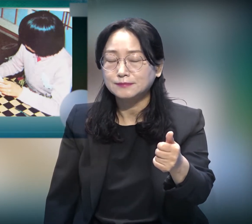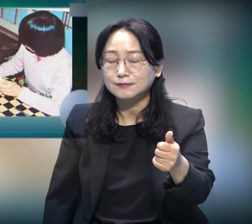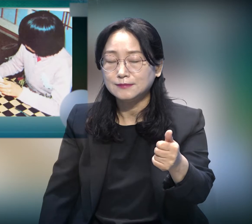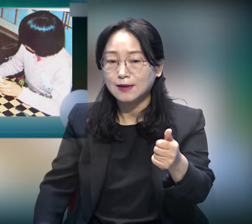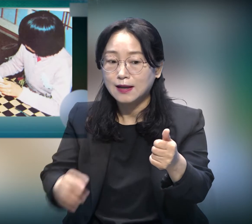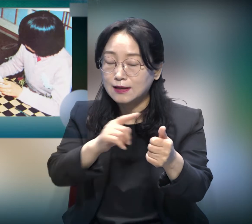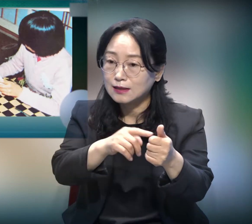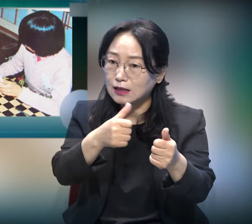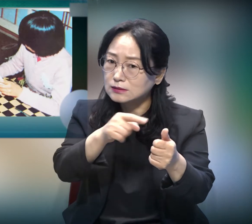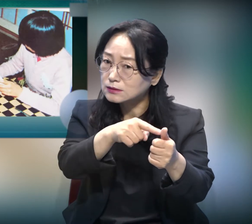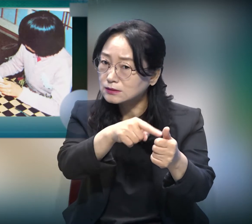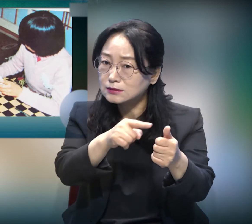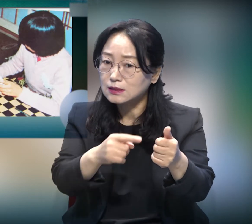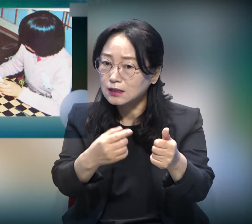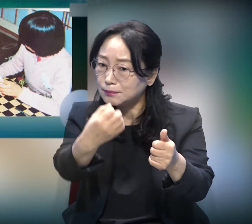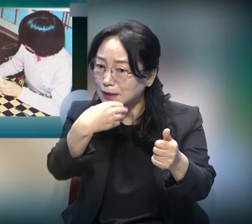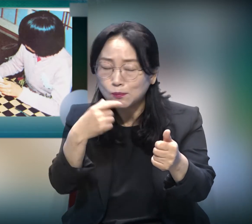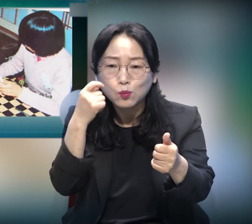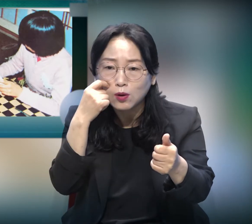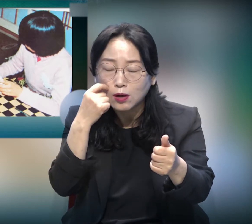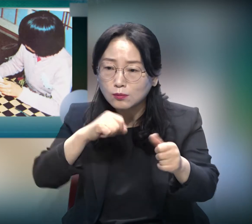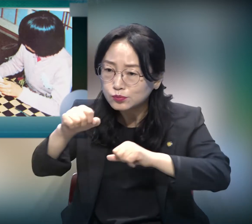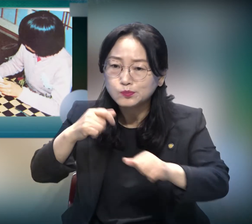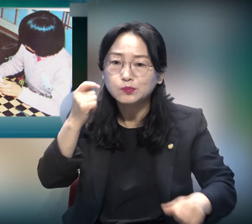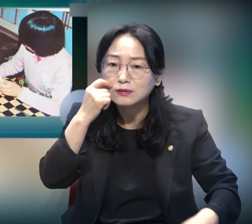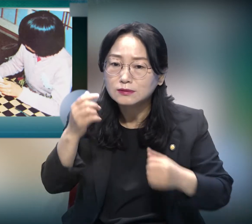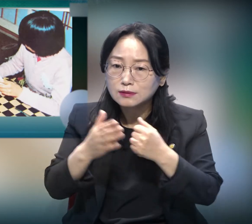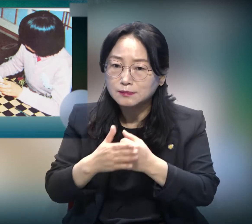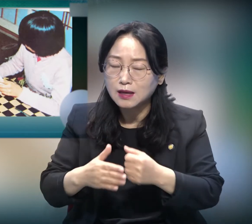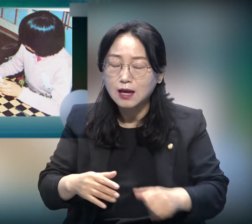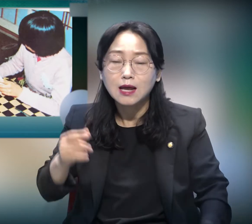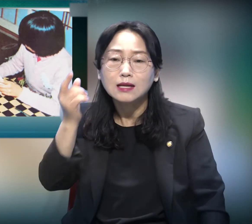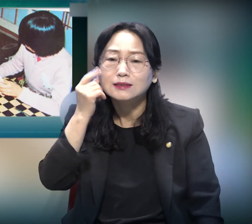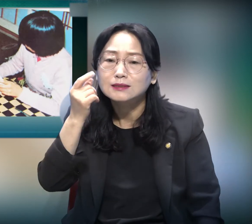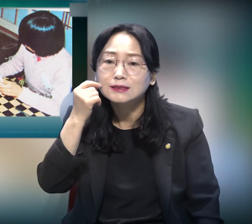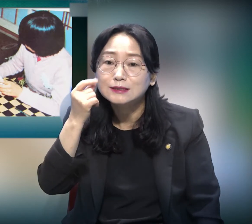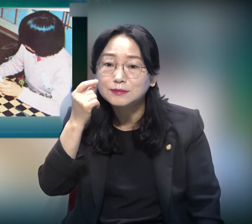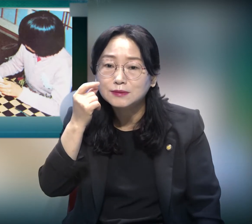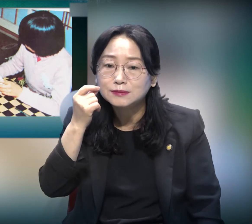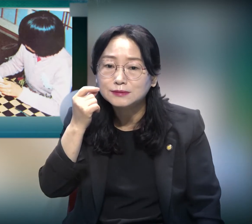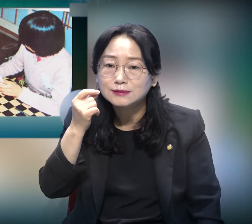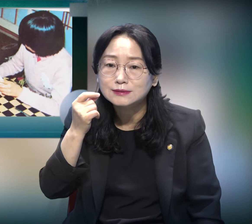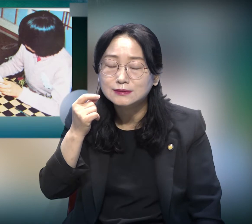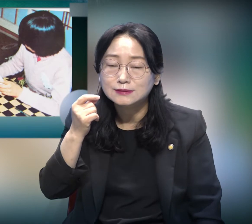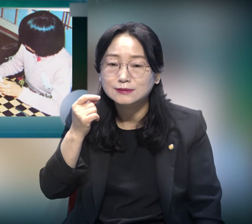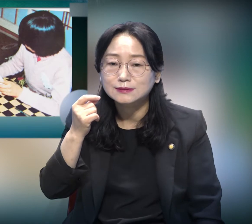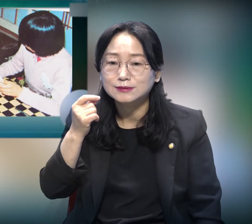아들이 말도 못하고 움직이지 못하니까 일본